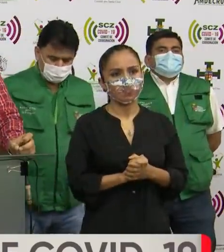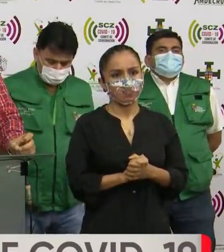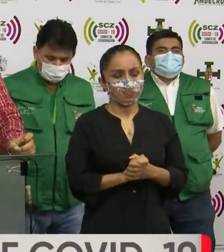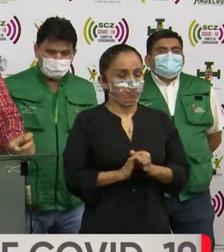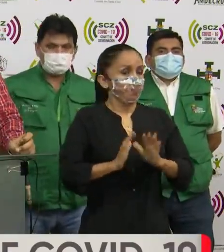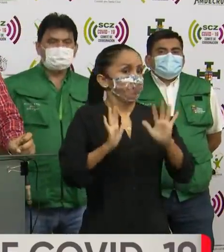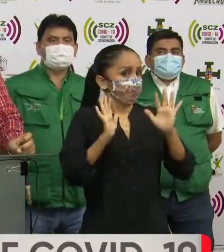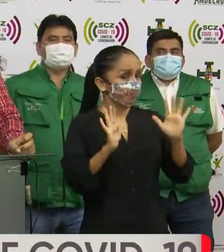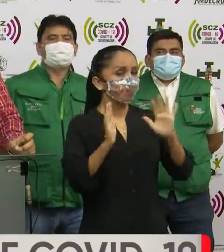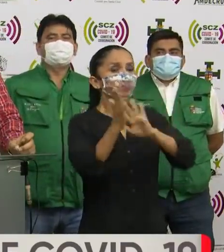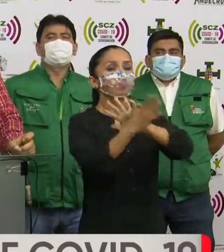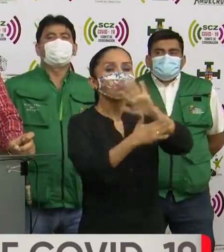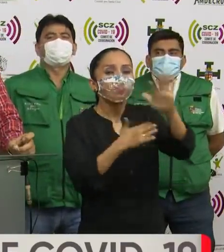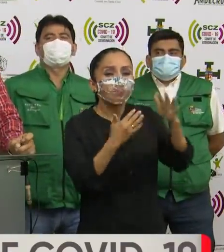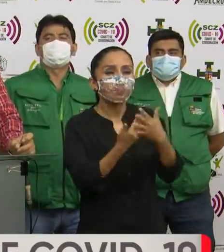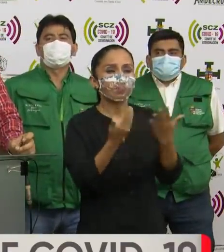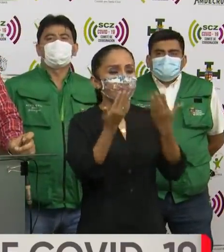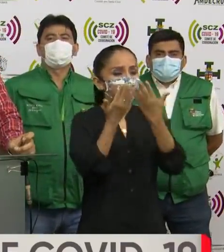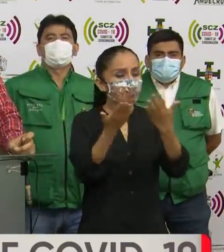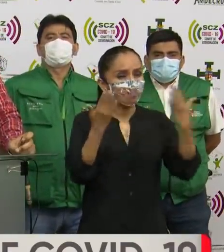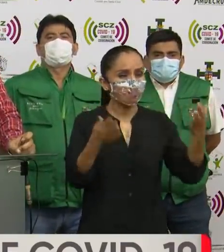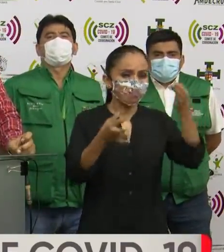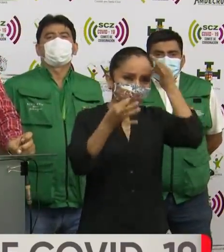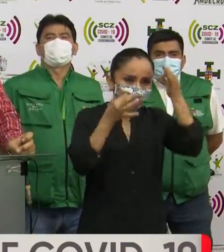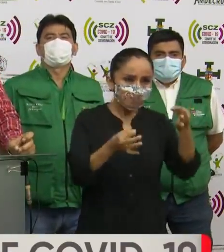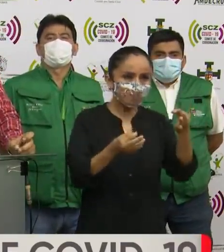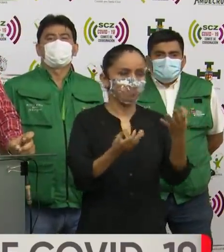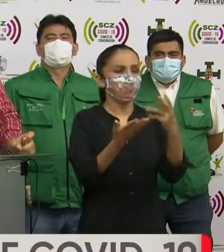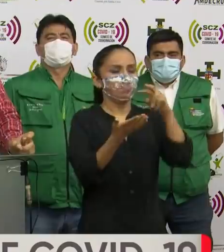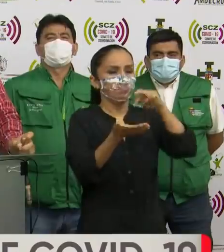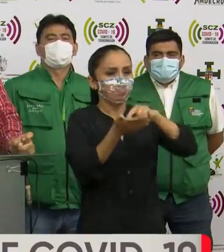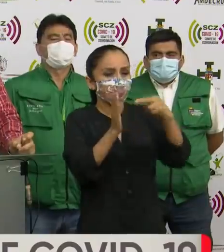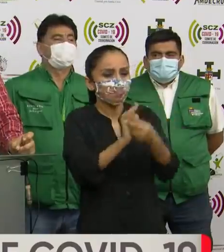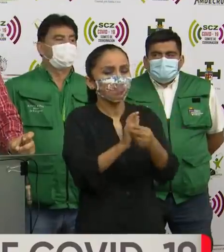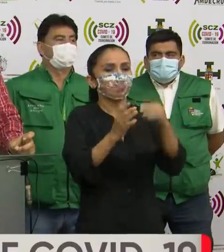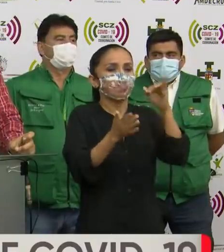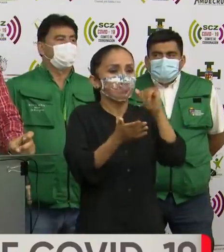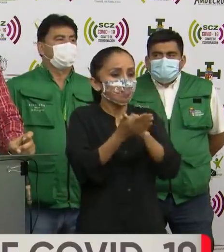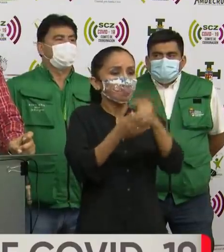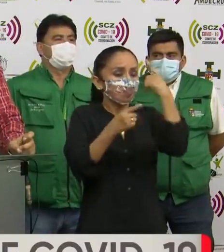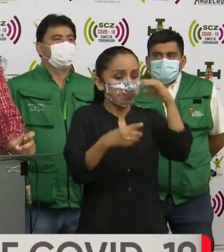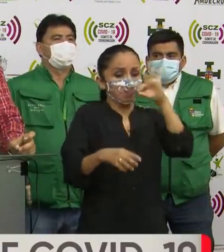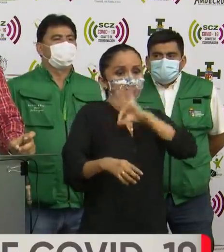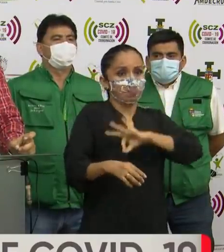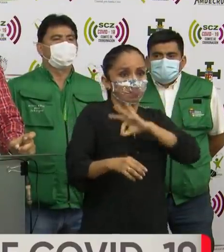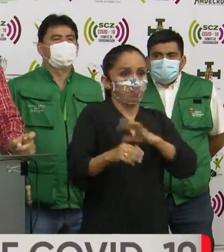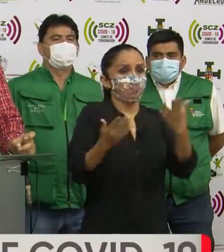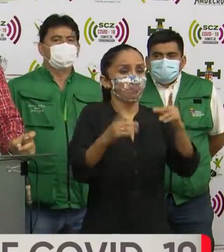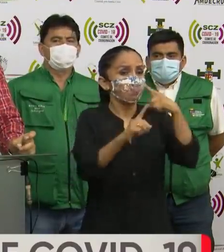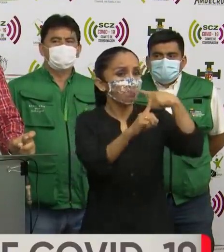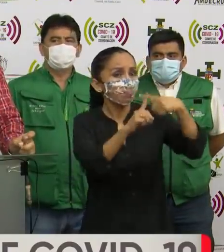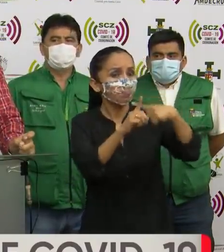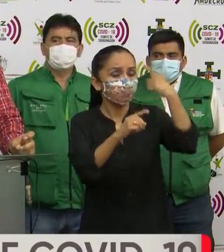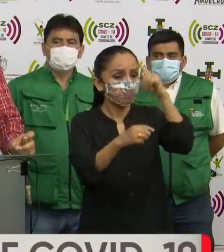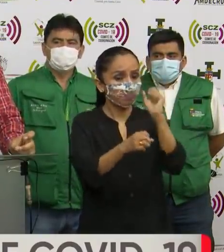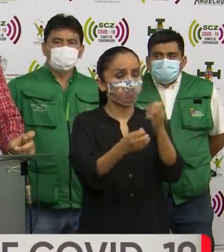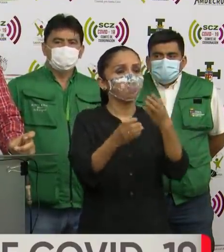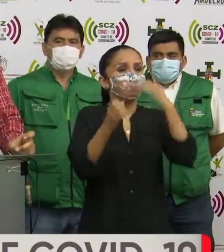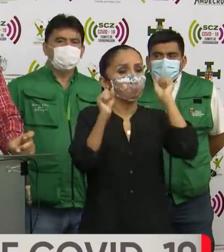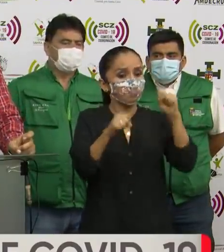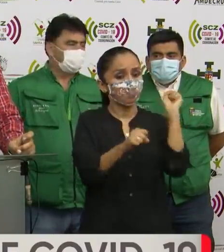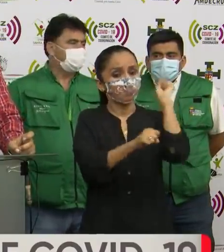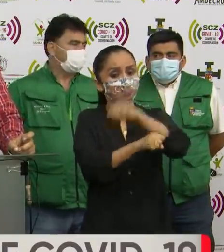Todas las medidas que siempre beneficien desde el punto de vista técnico para que epidemiológicamente podamos vencer la batalla